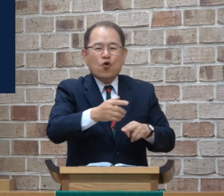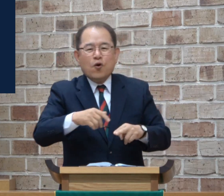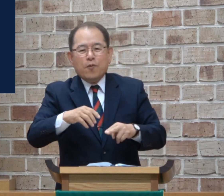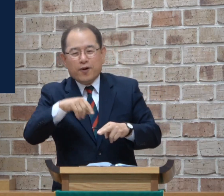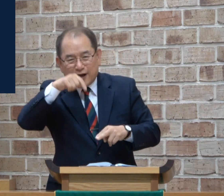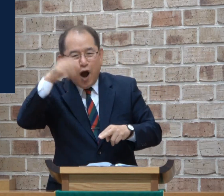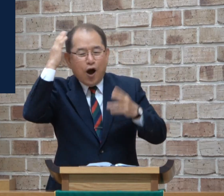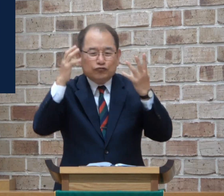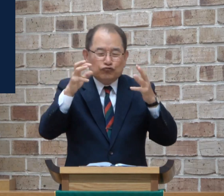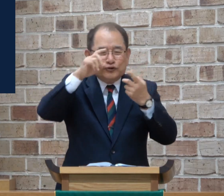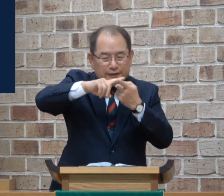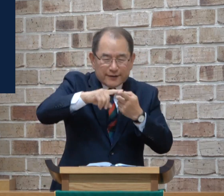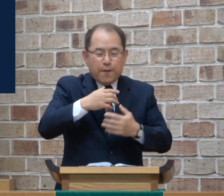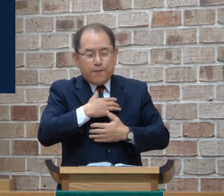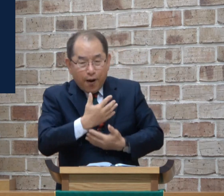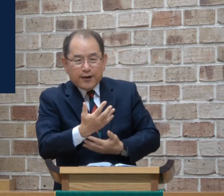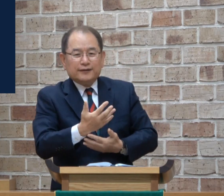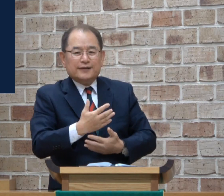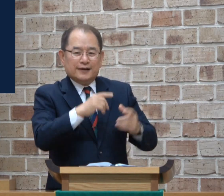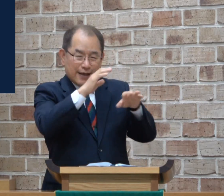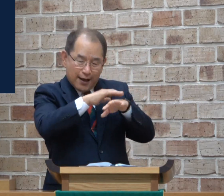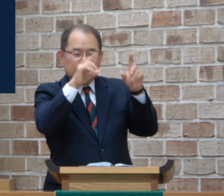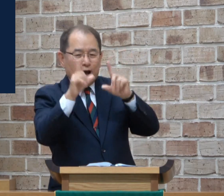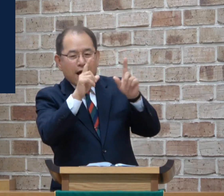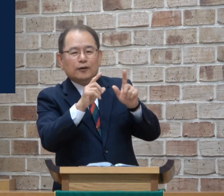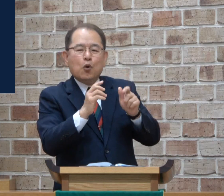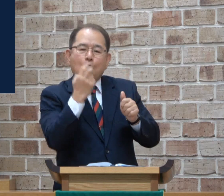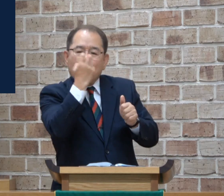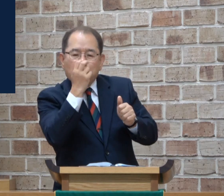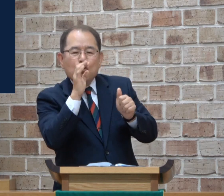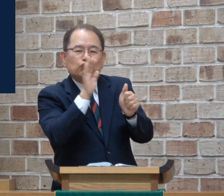편의를 제공하고 그들을 돌보고 있습니다.